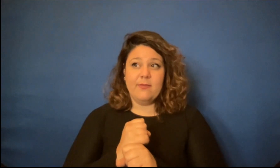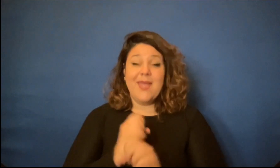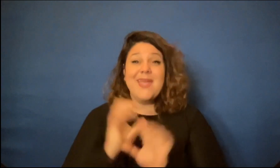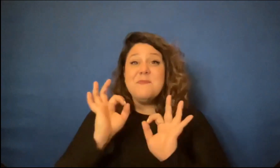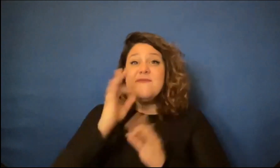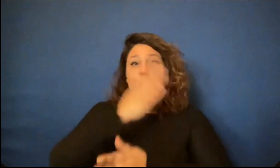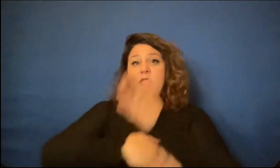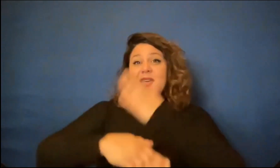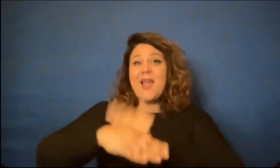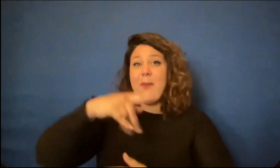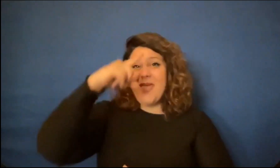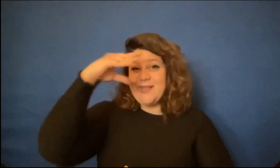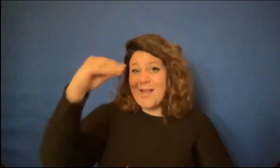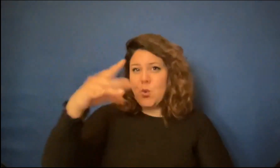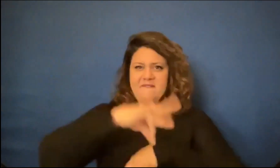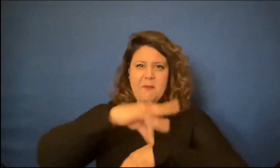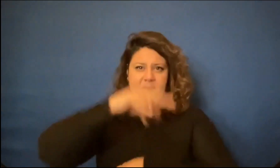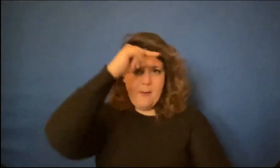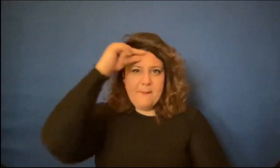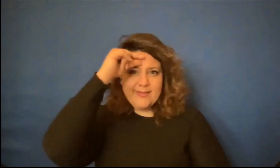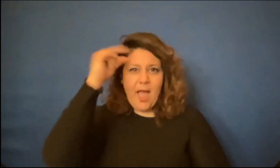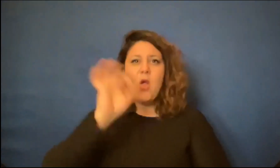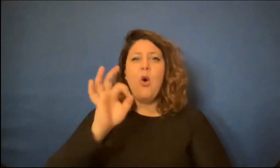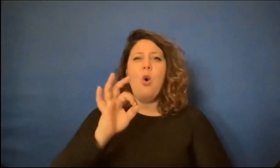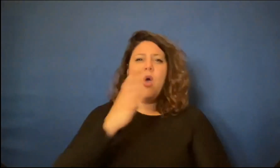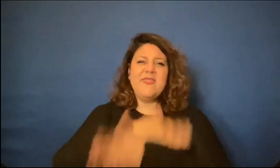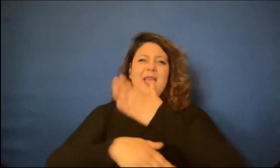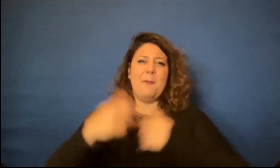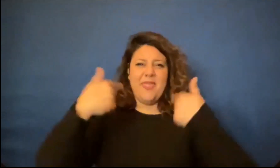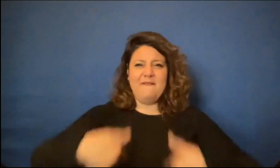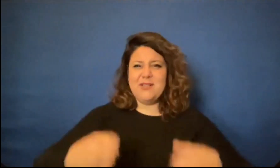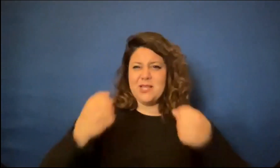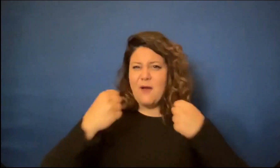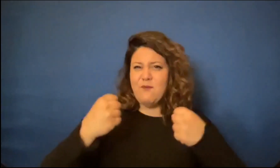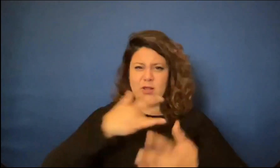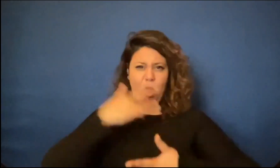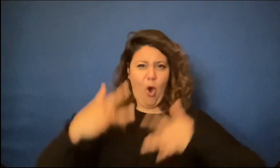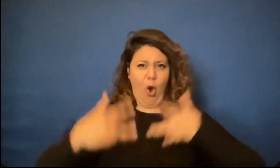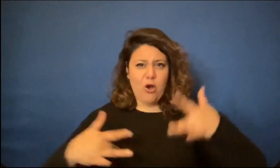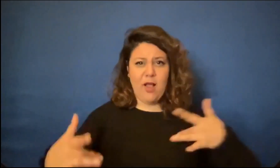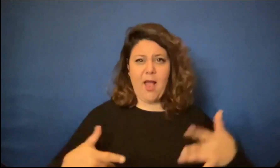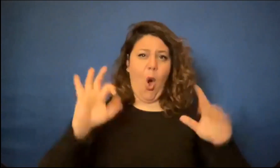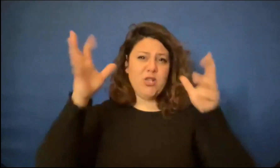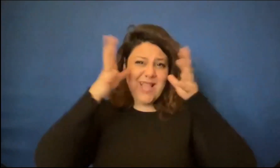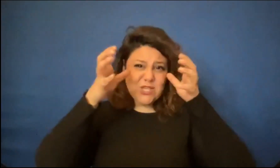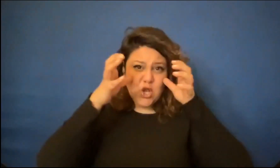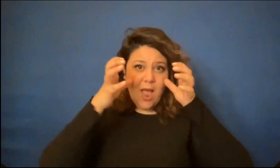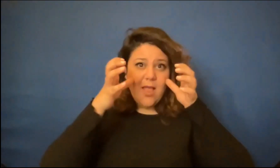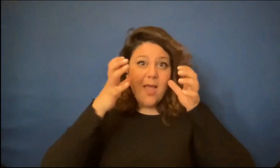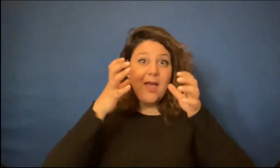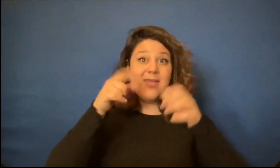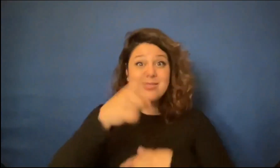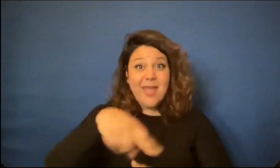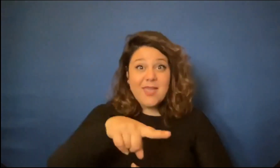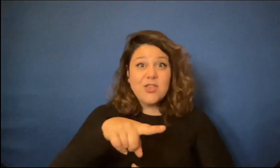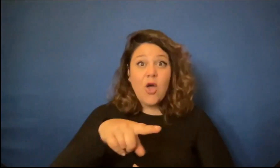intelectual, enfermedad mental o grandes discapacidades físicas, orgánicas o sensoriales, solo trabaja 1